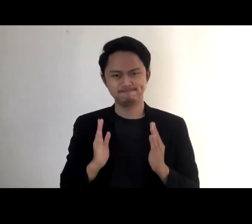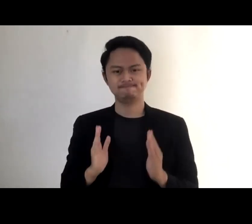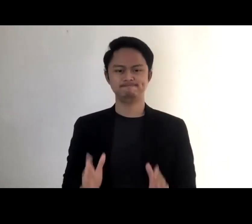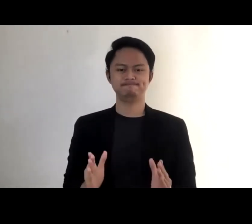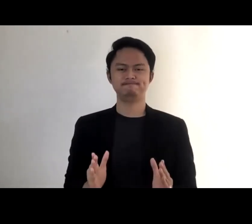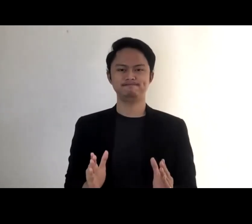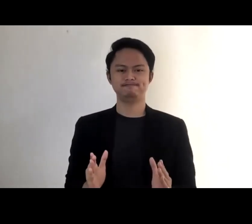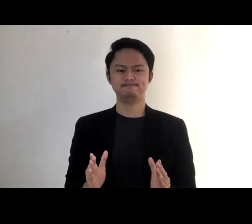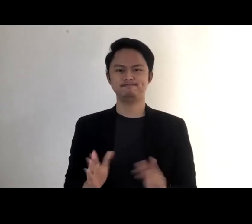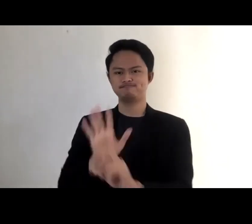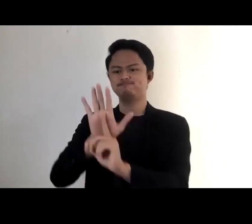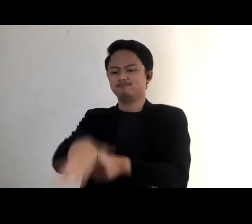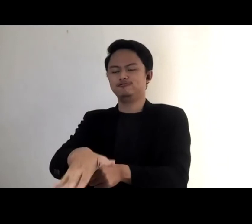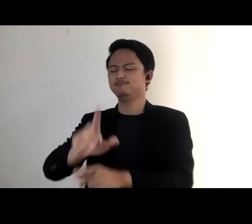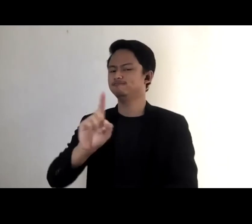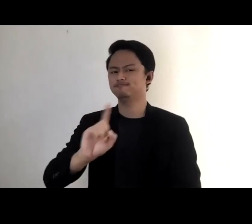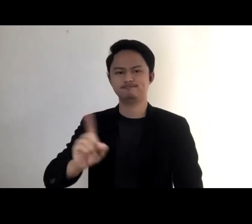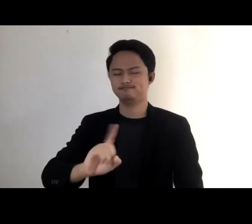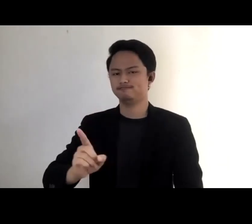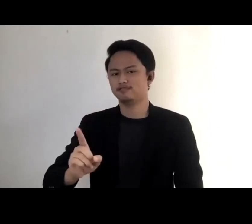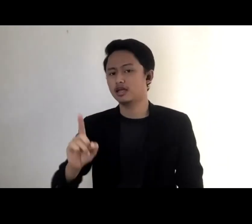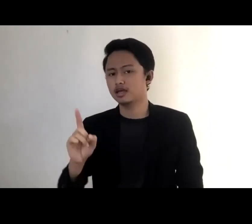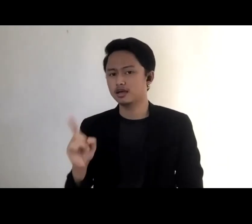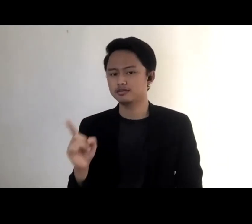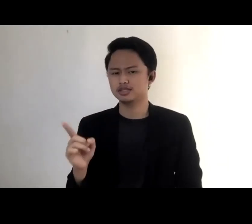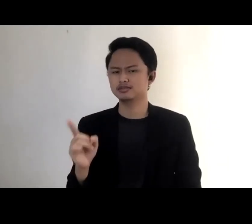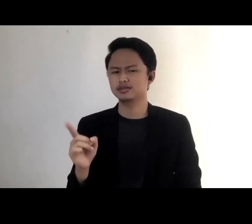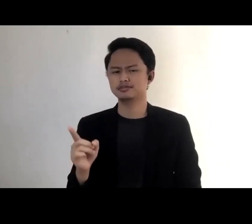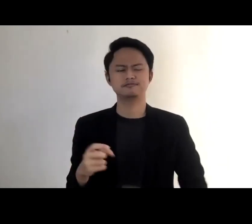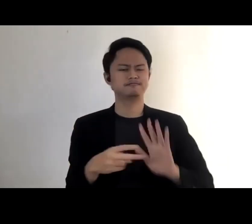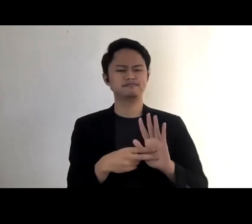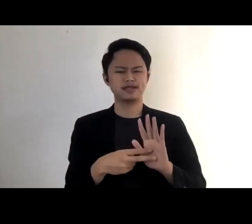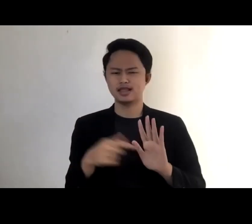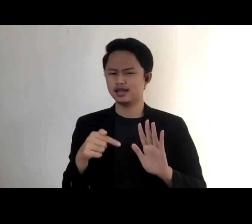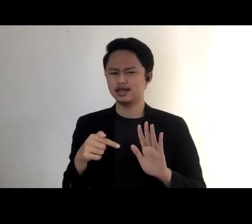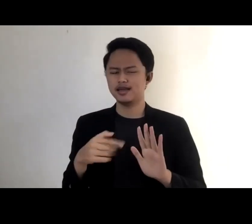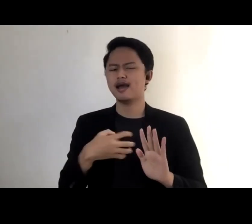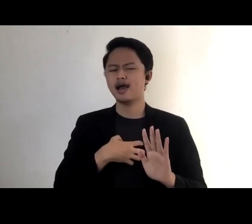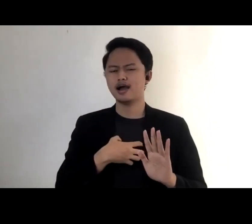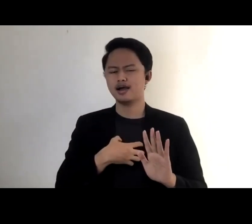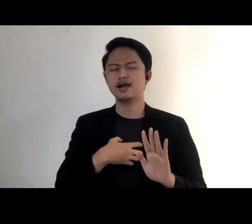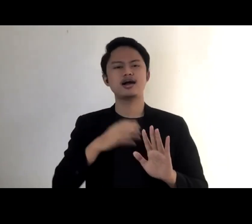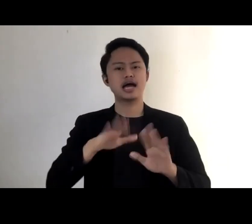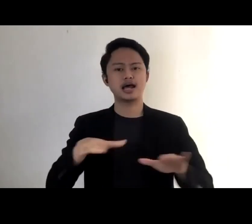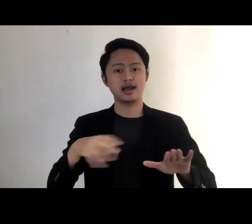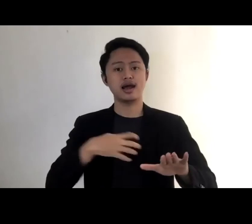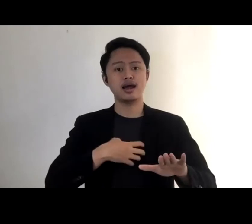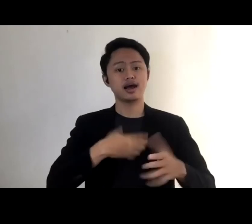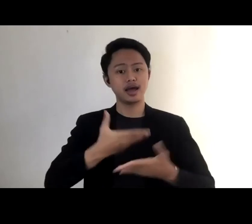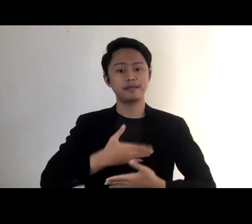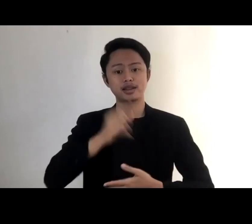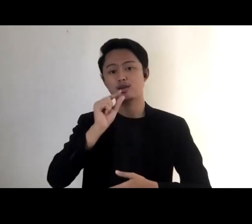tanpa diskriminasi. Mengapa? Karena penilaian merupakan hak anak sebagai